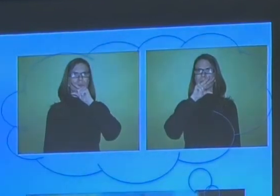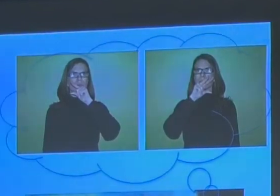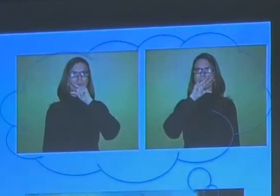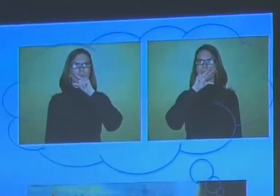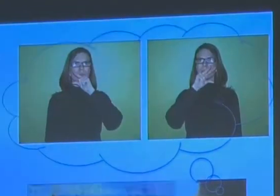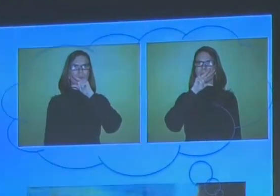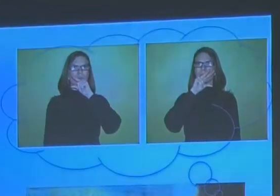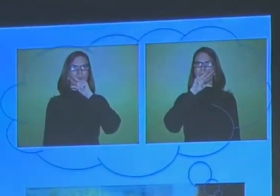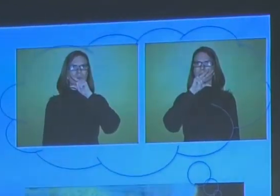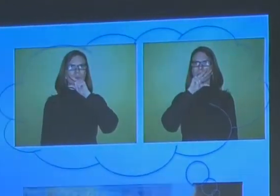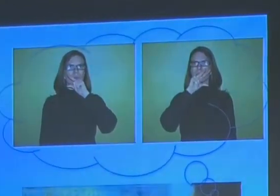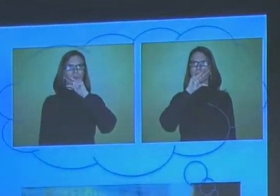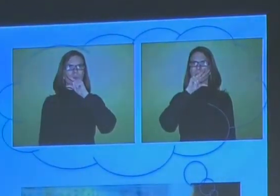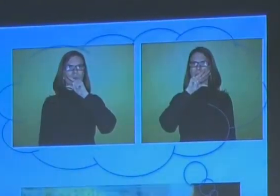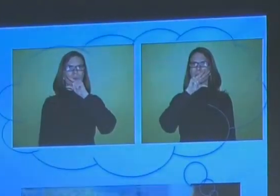contestaban que sí muy rápidamente.